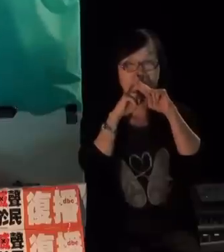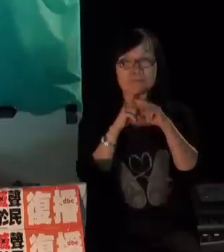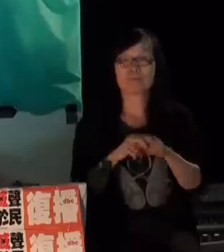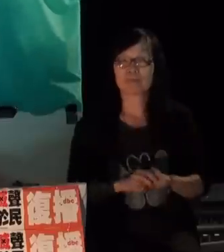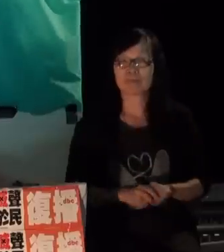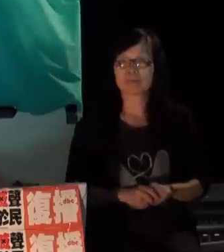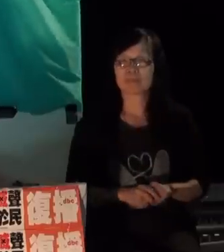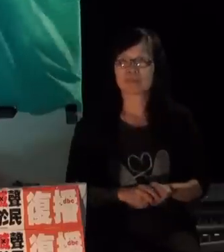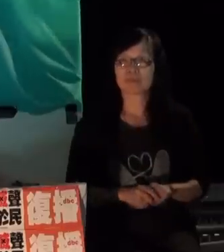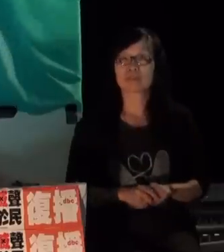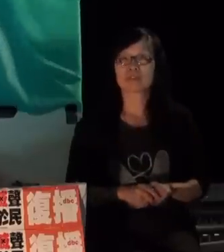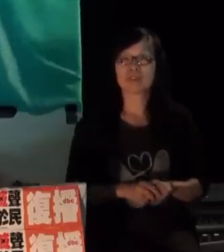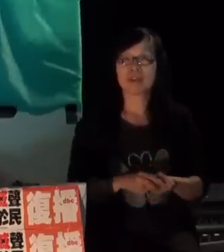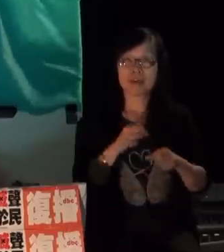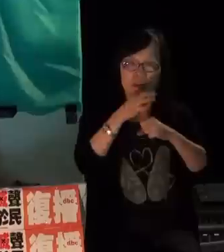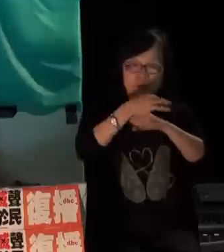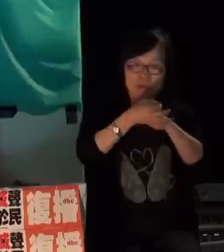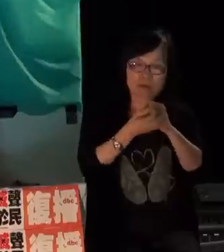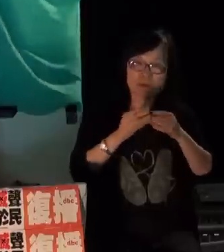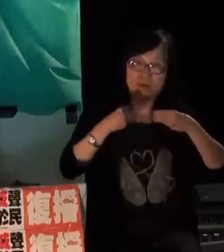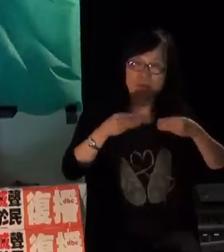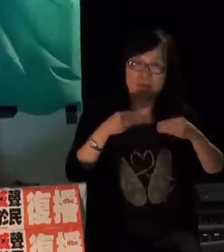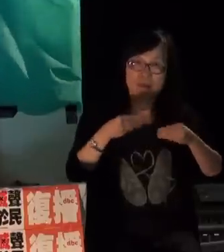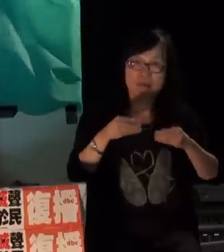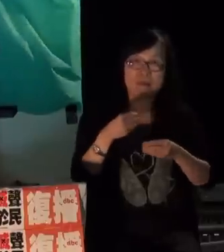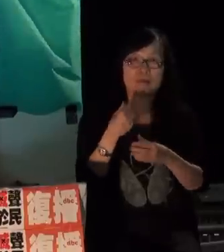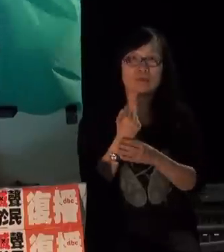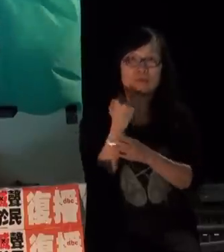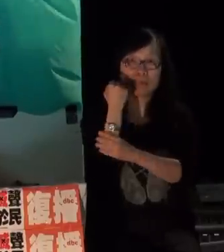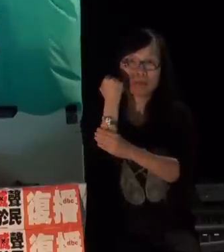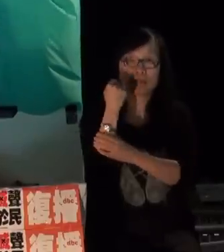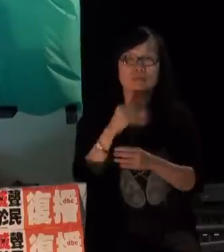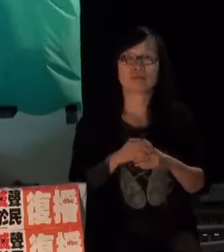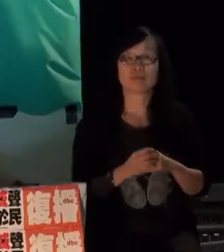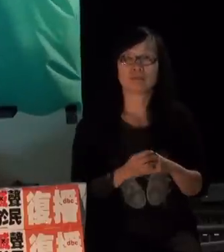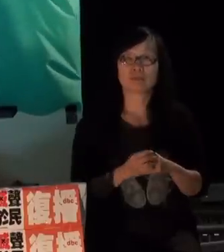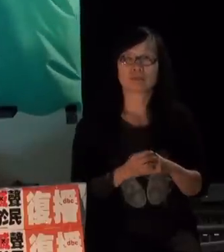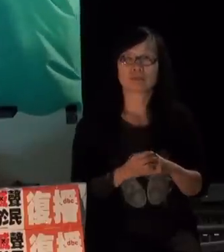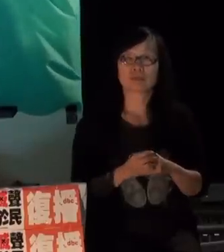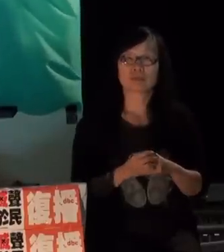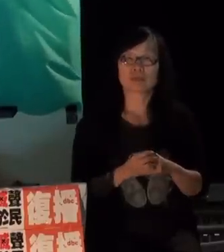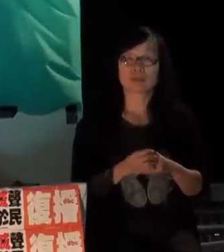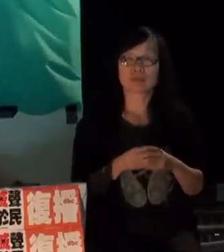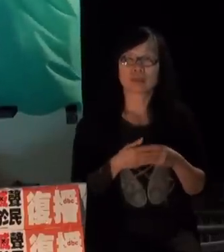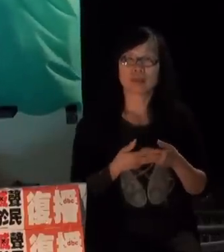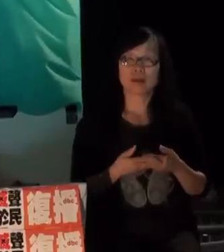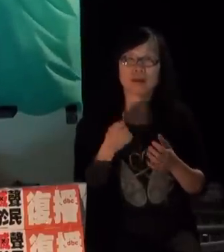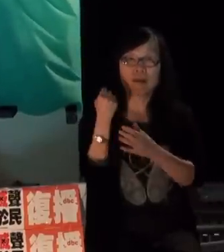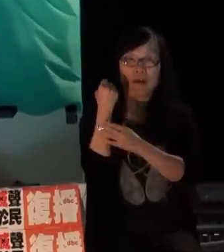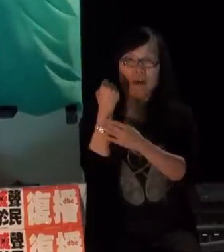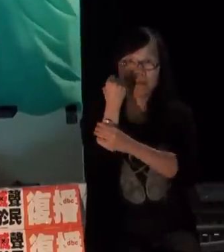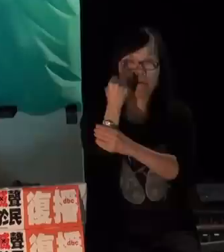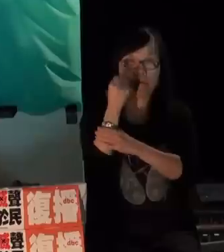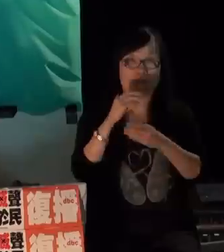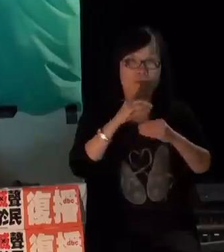我覺得國教的問題，反國教民固然應該，因為這個反國教